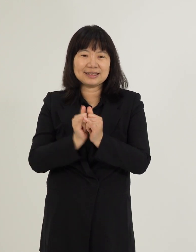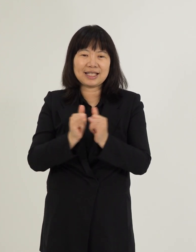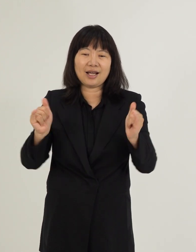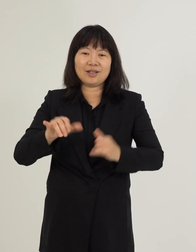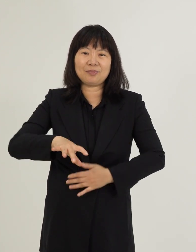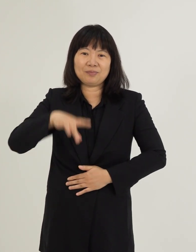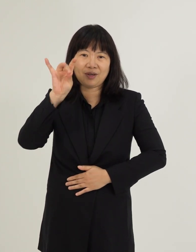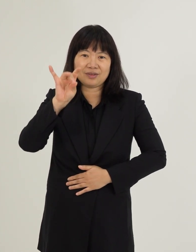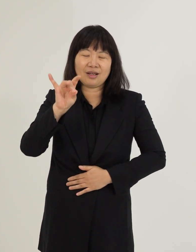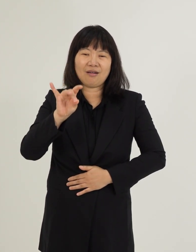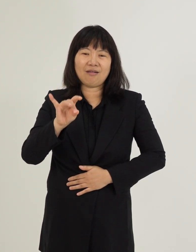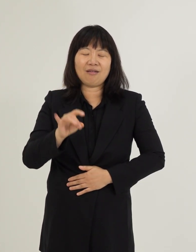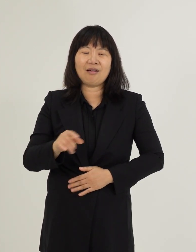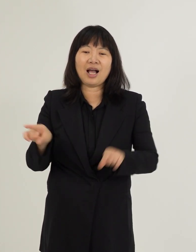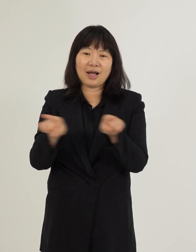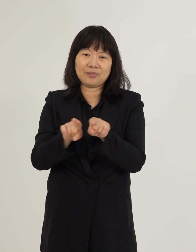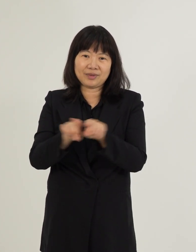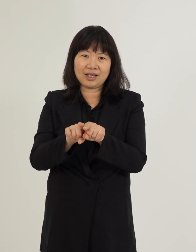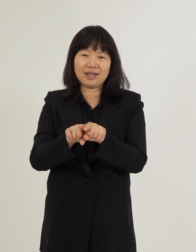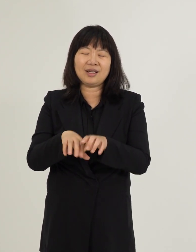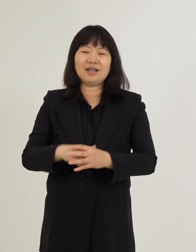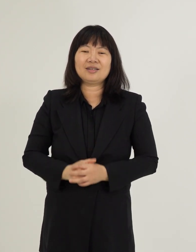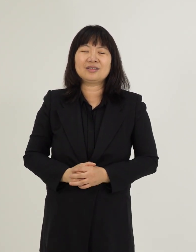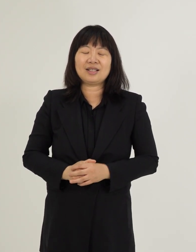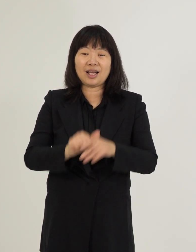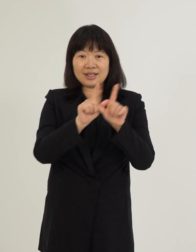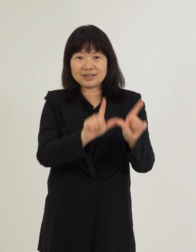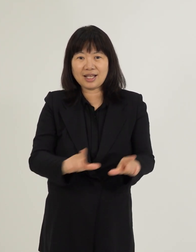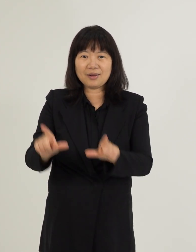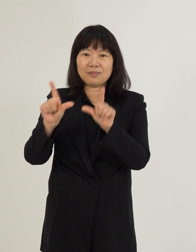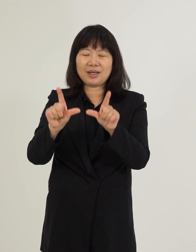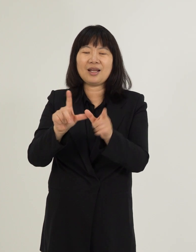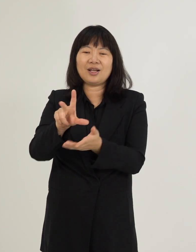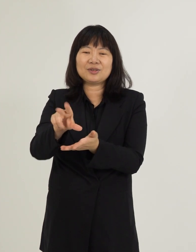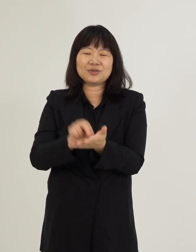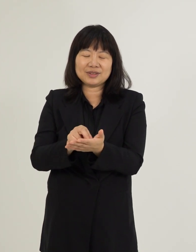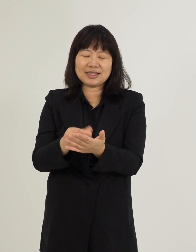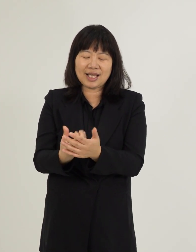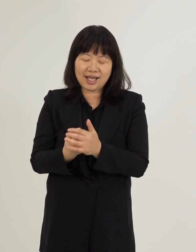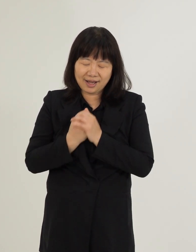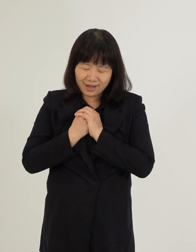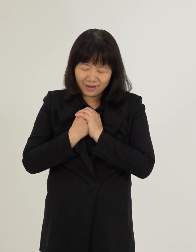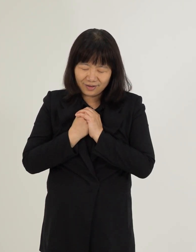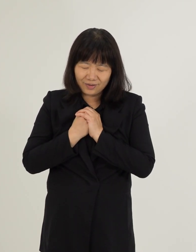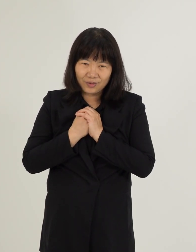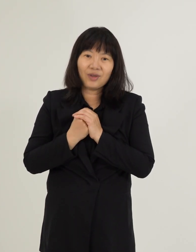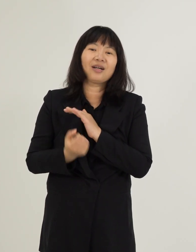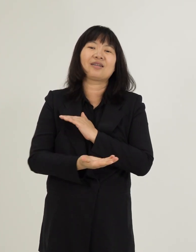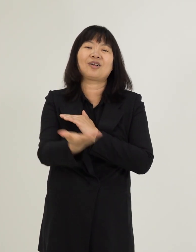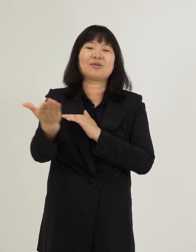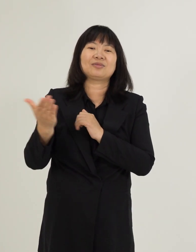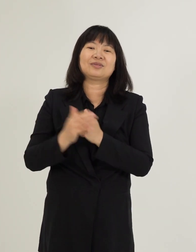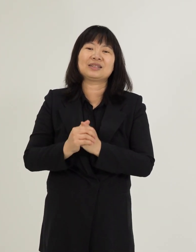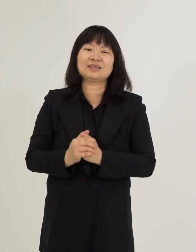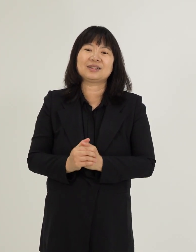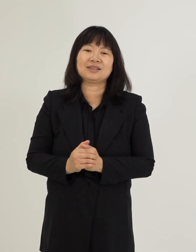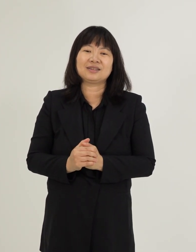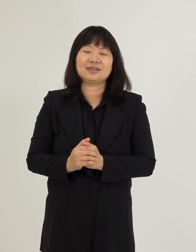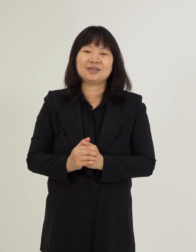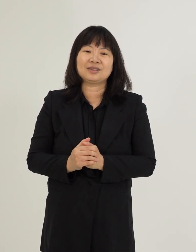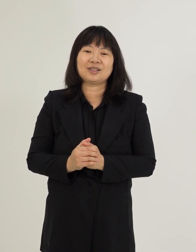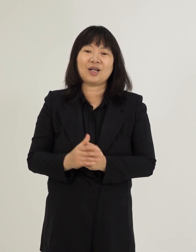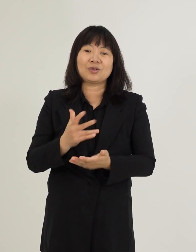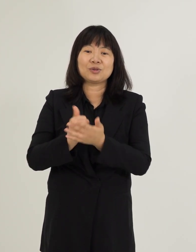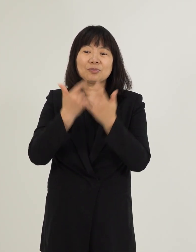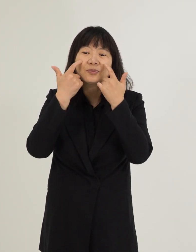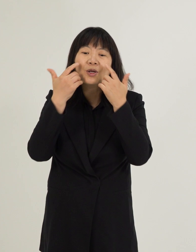먼저 속으로 들어가서 함께하는 이 삶의 숙제를 끌어안고, 여러분,